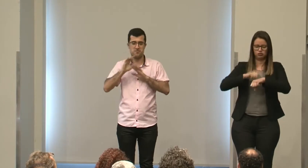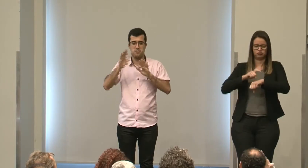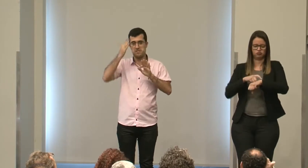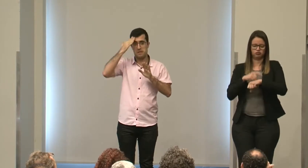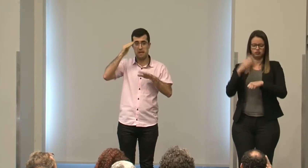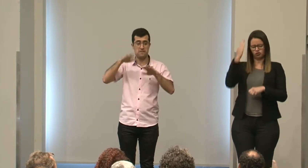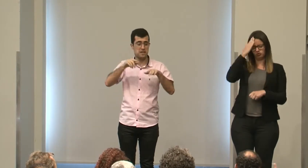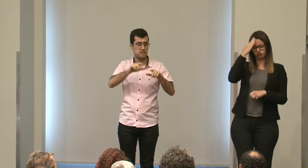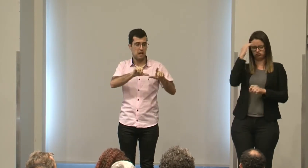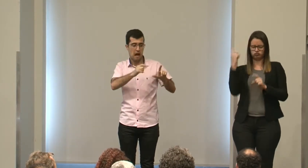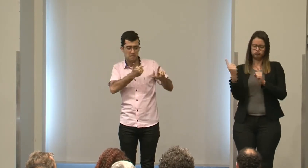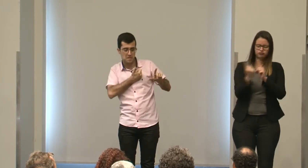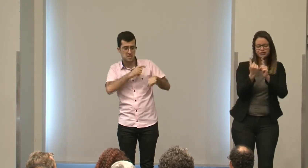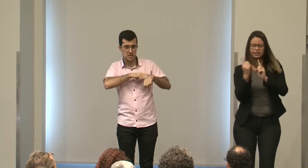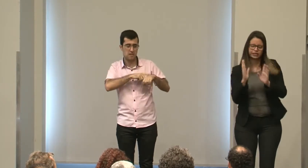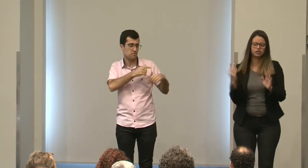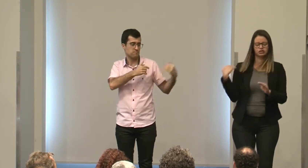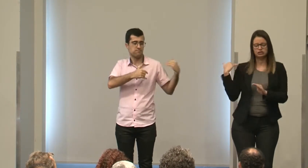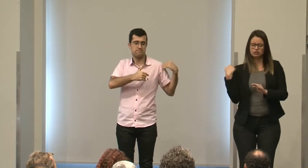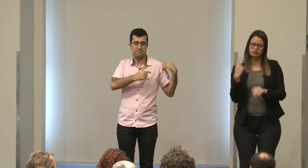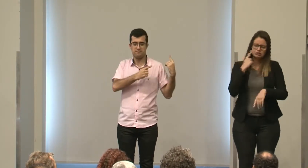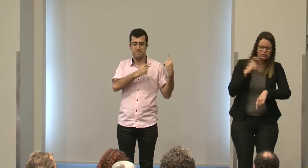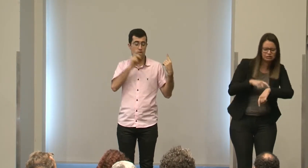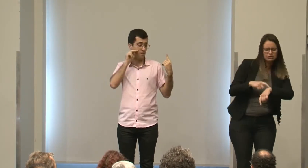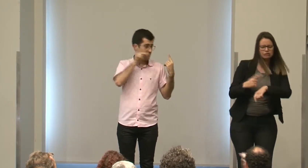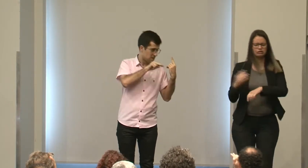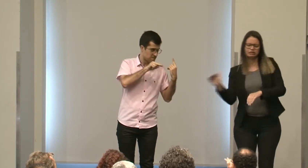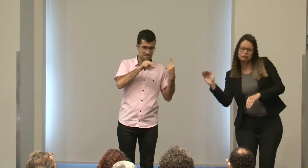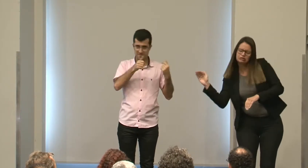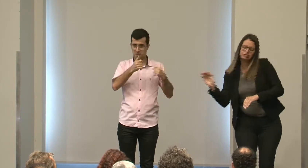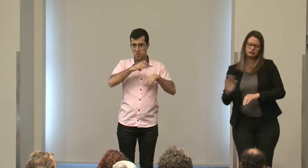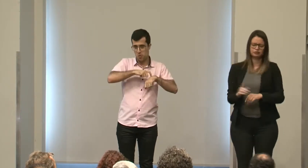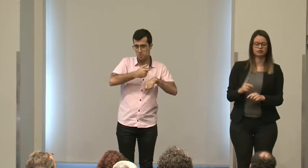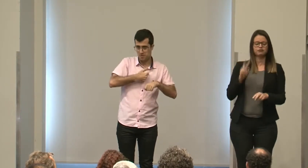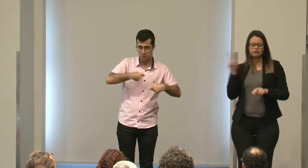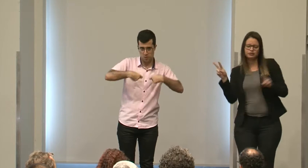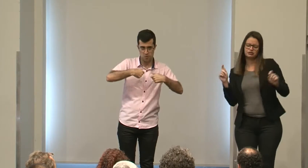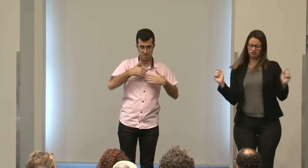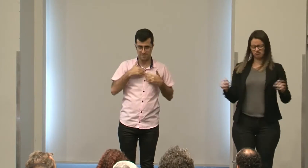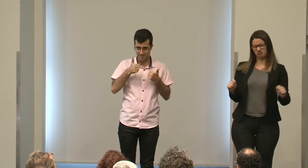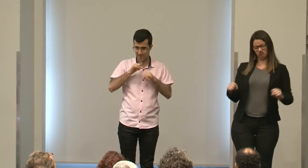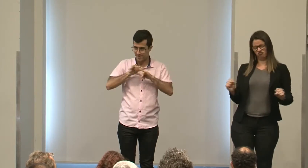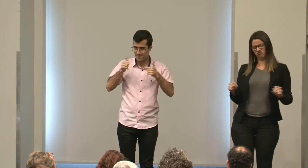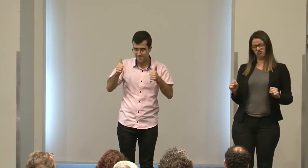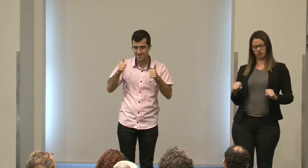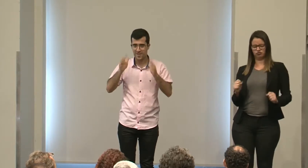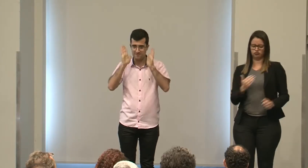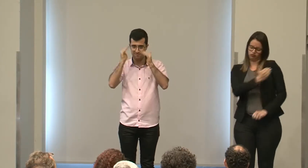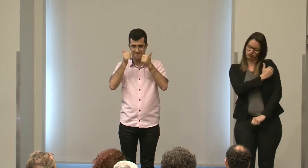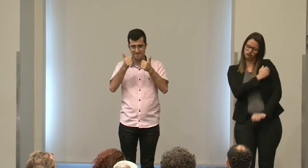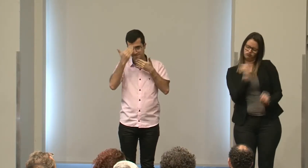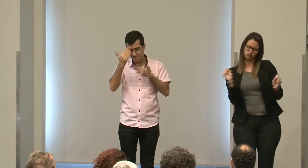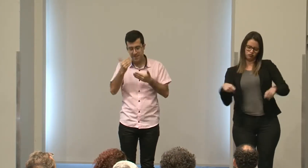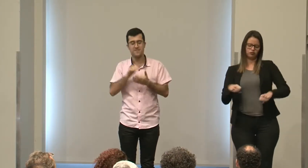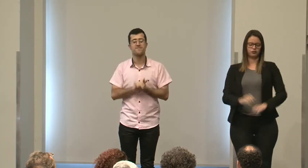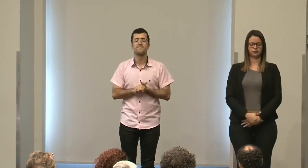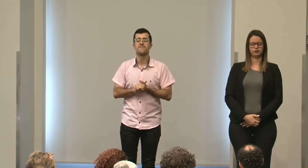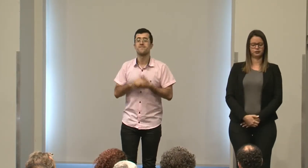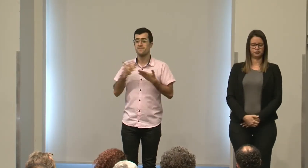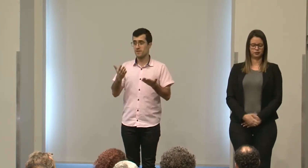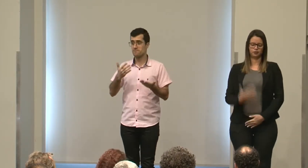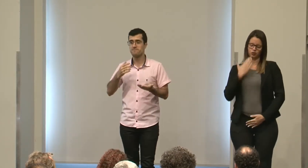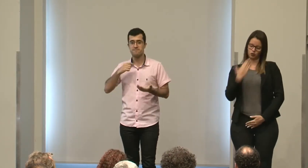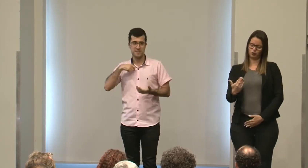sou surdo-cego. E pedir para que, quando vier me avisar do tempo, algum mediador que